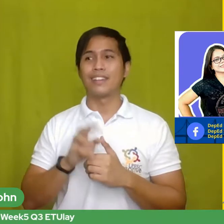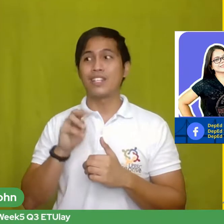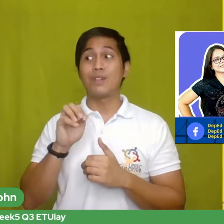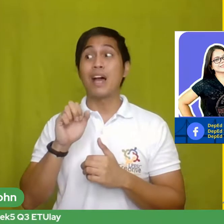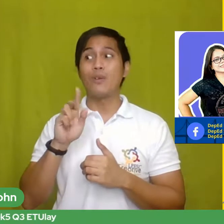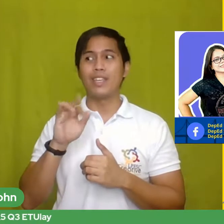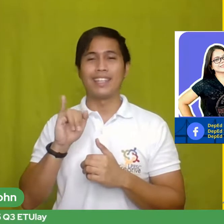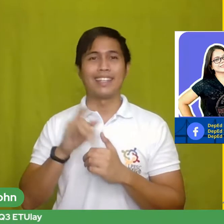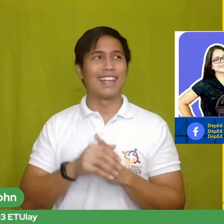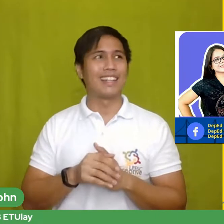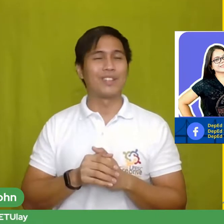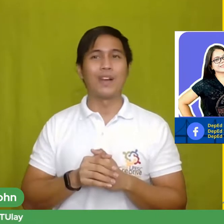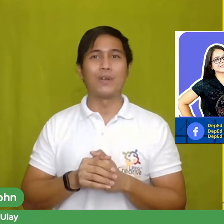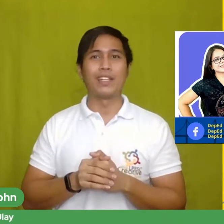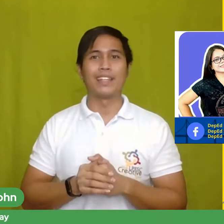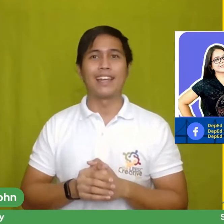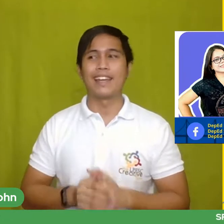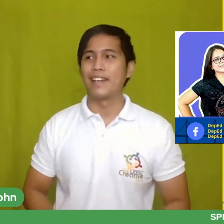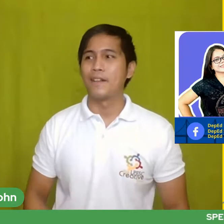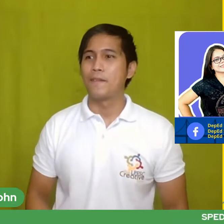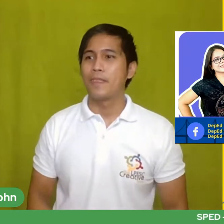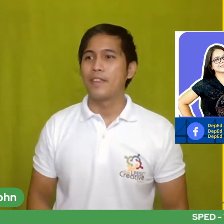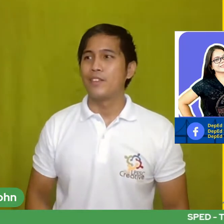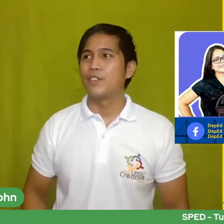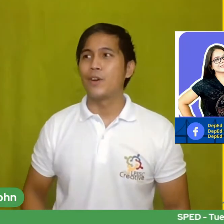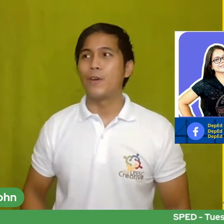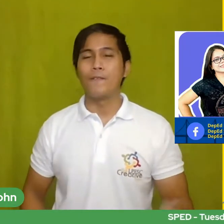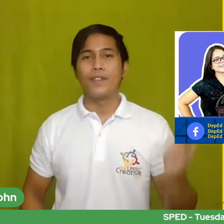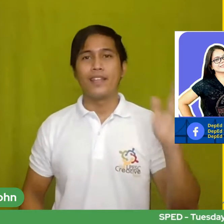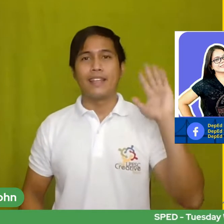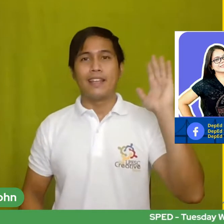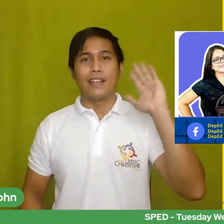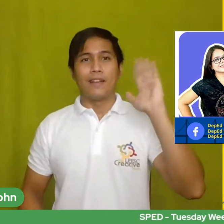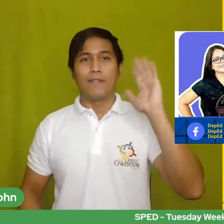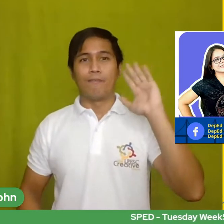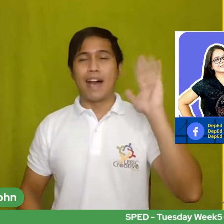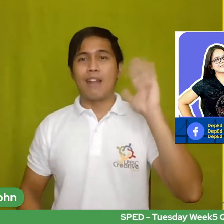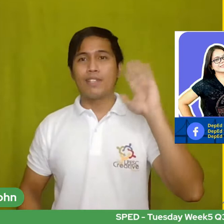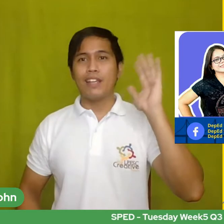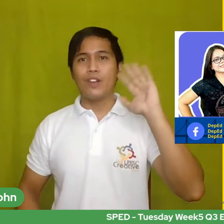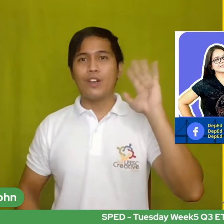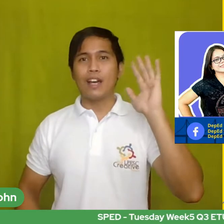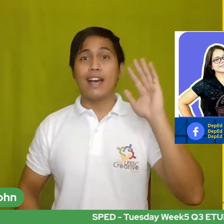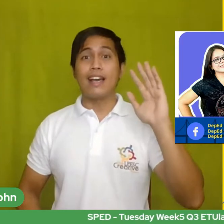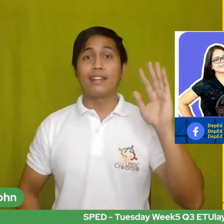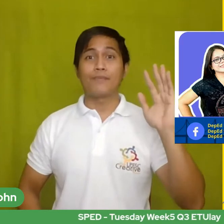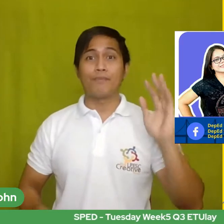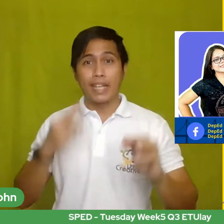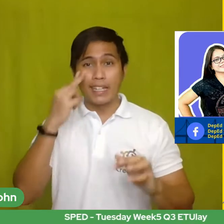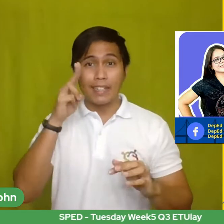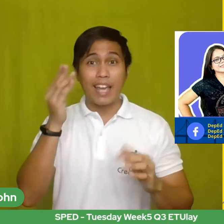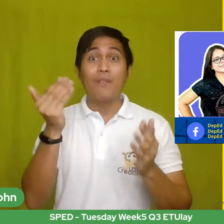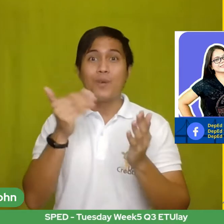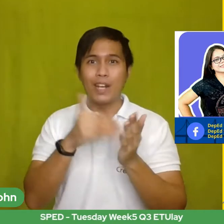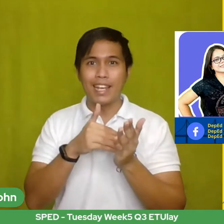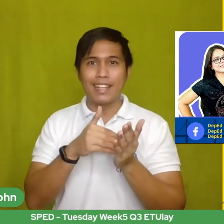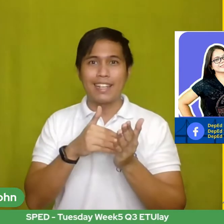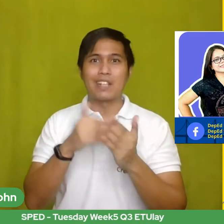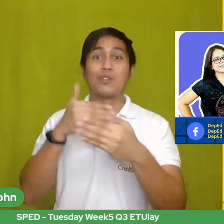Teacher Maui. Teacher Maui. Ayan. So, paalam sa inyo at magkita tayong muli sa